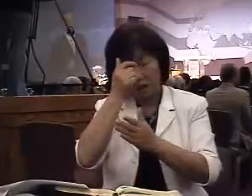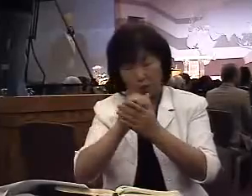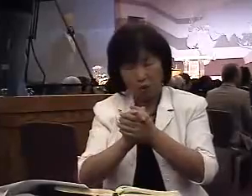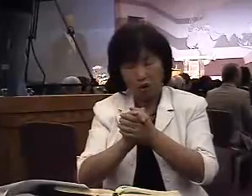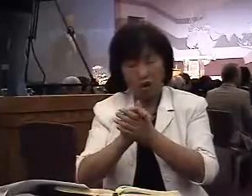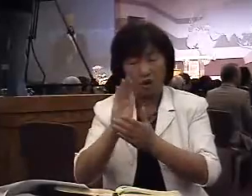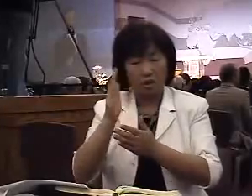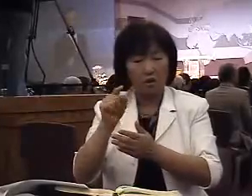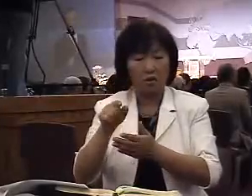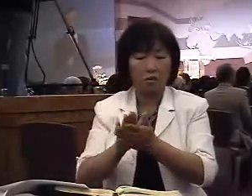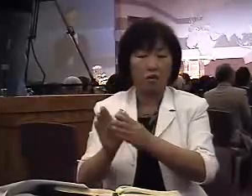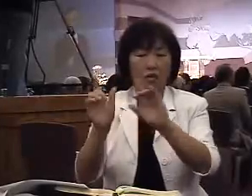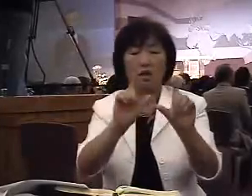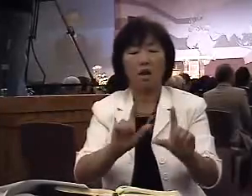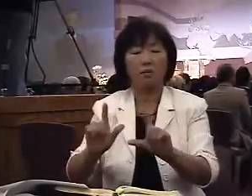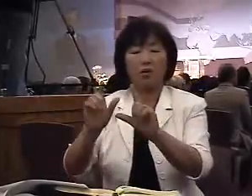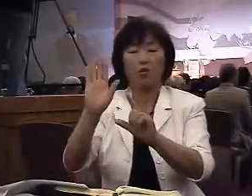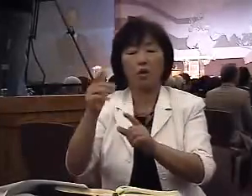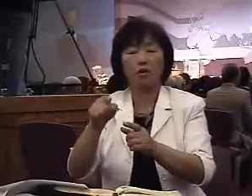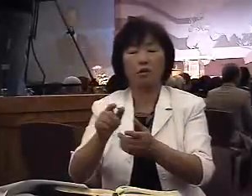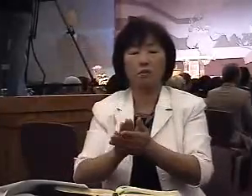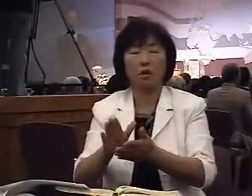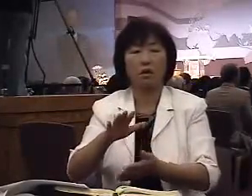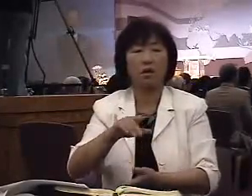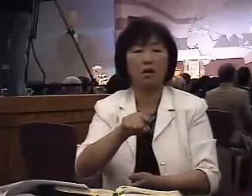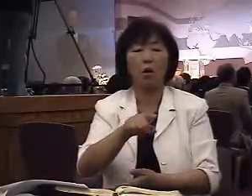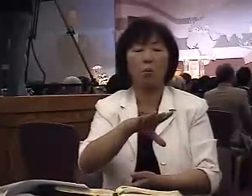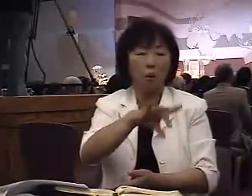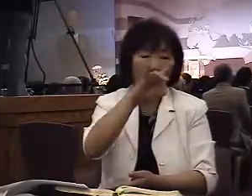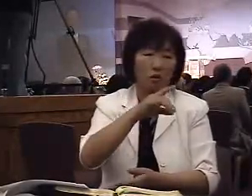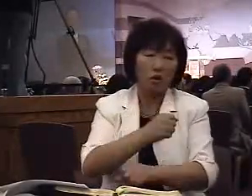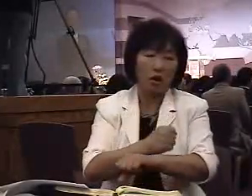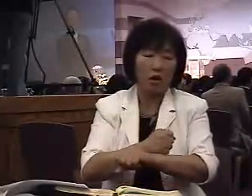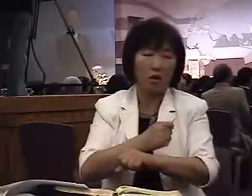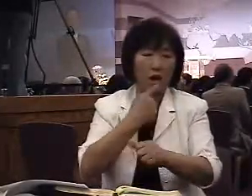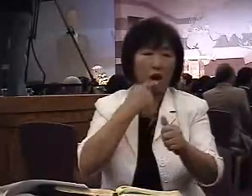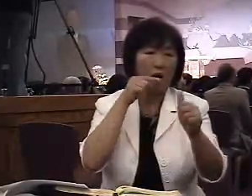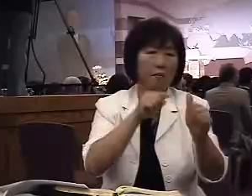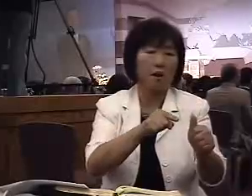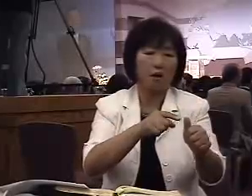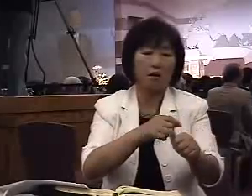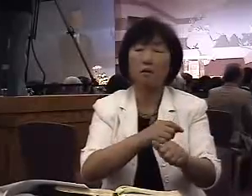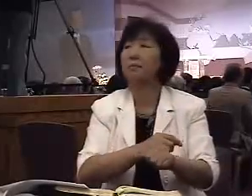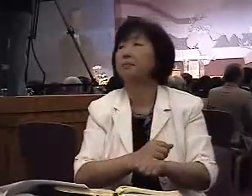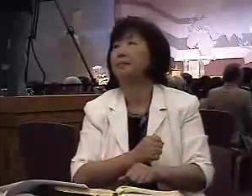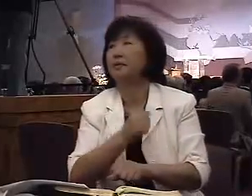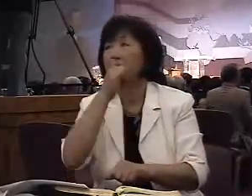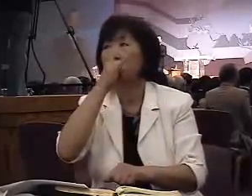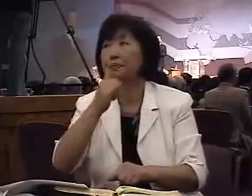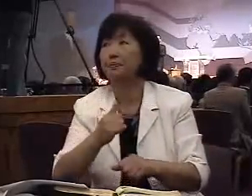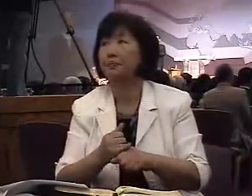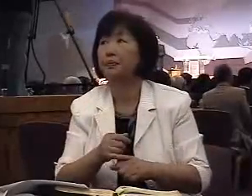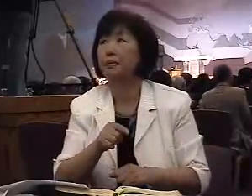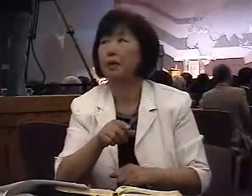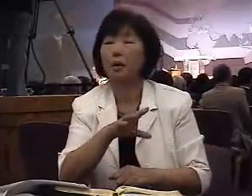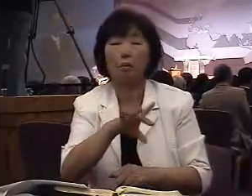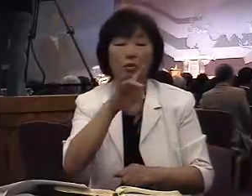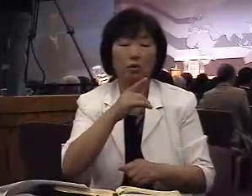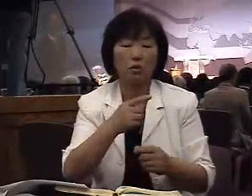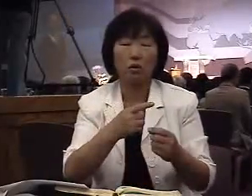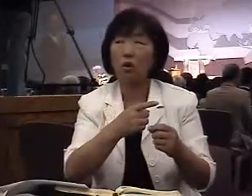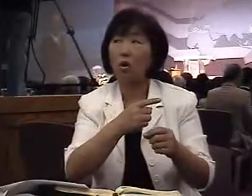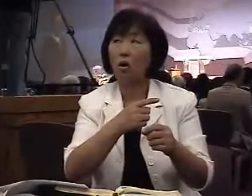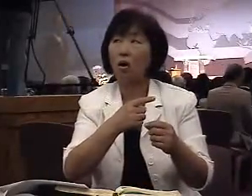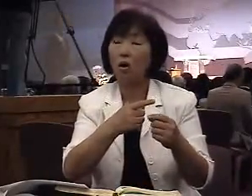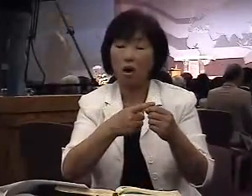것이고 삶이 되는 것입니다. 이걸 먼저 하라고 말씀을 하십니다. 근데 우리가 이것을 먼저 할 때